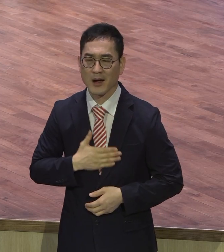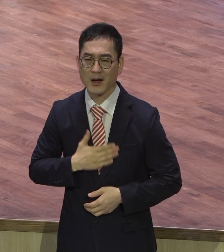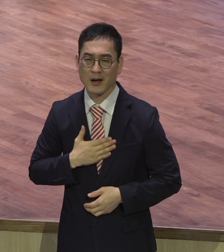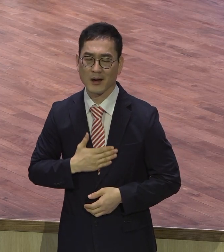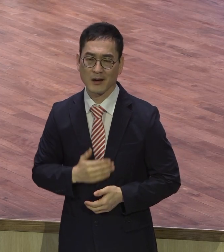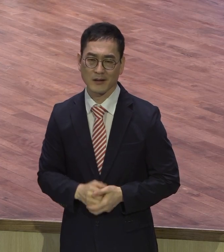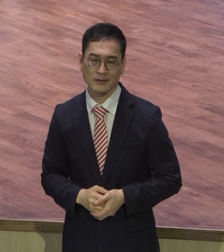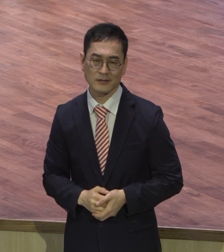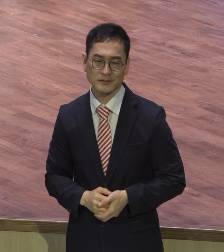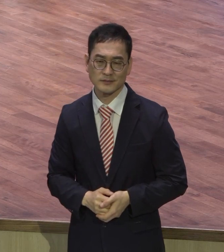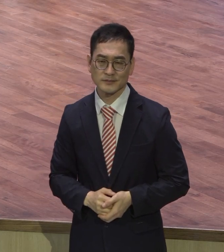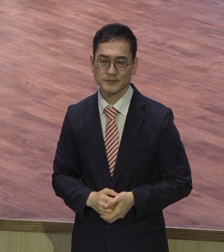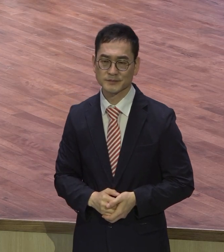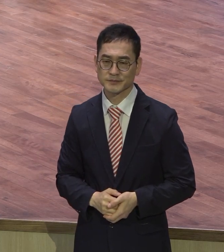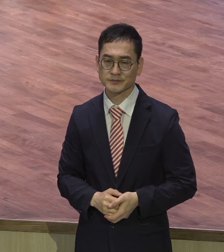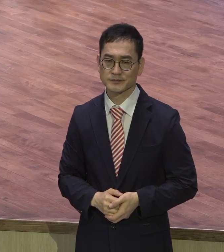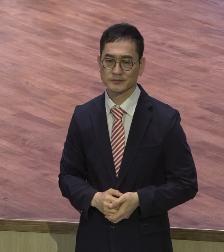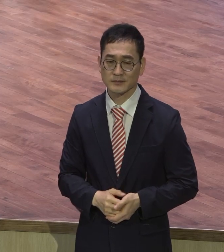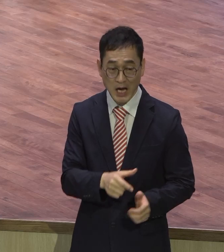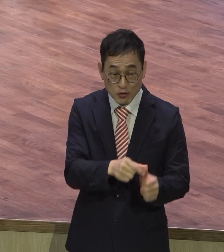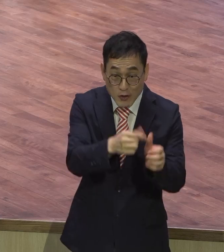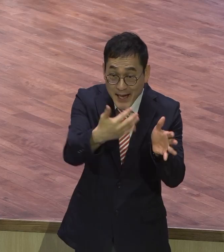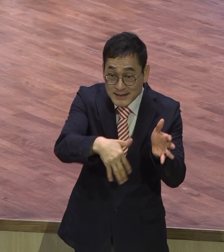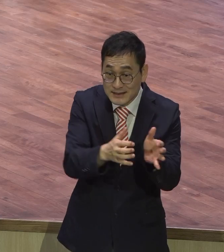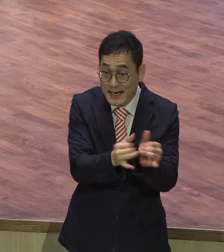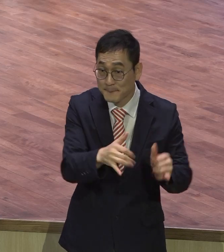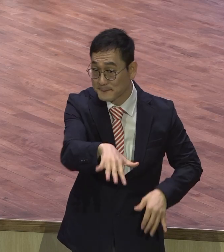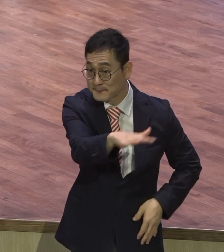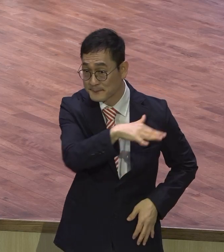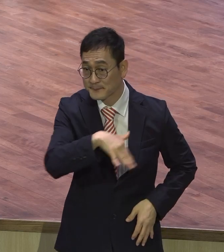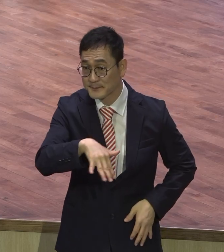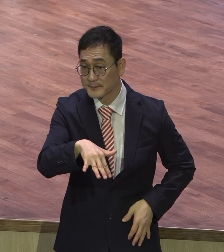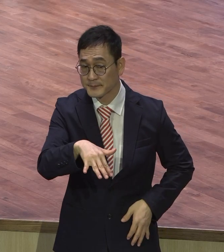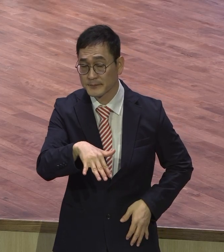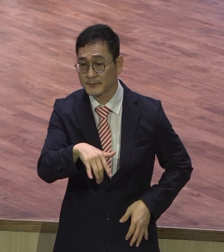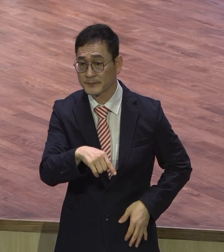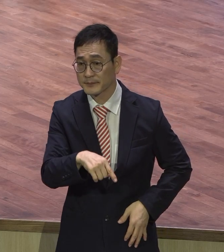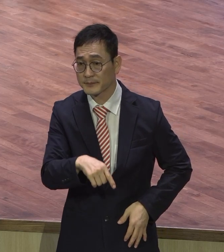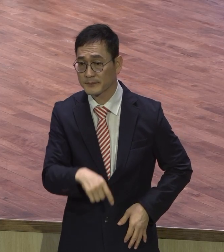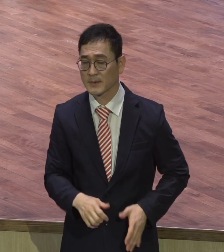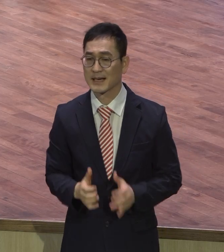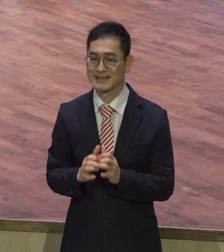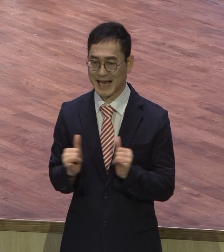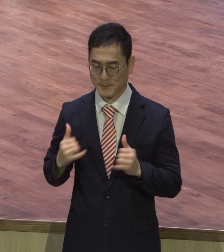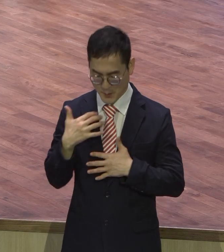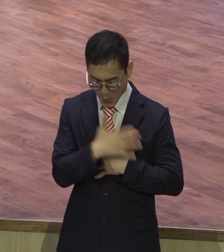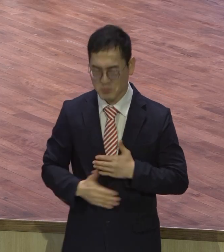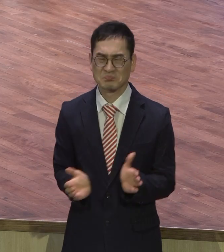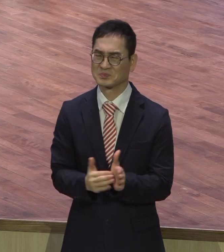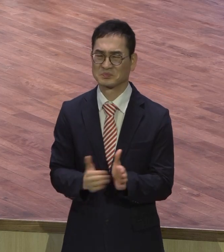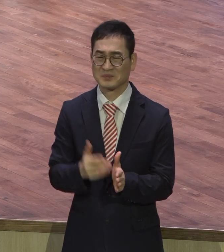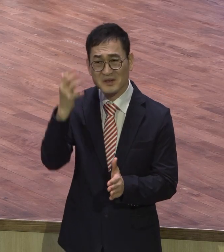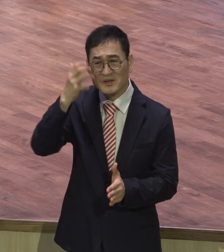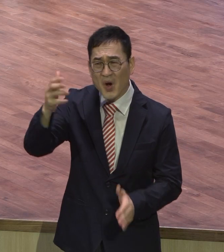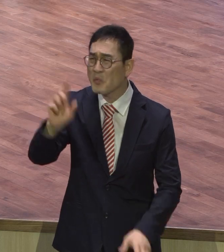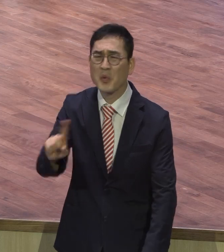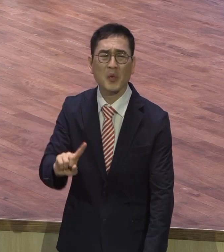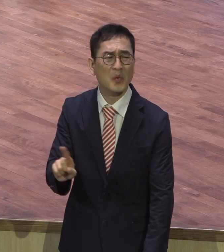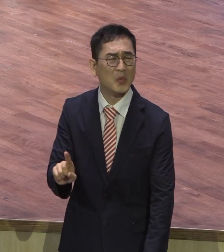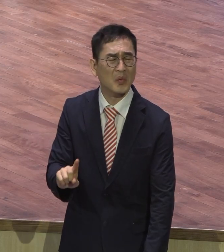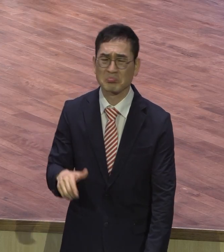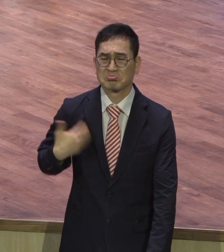거듭나지 못한 구원받지 못한 불신자들은 사람은 육체밖에 없는 줄 알고 살아요.